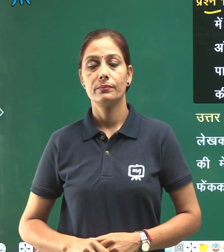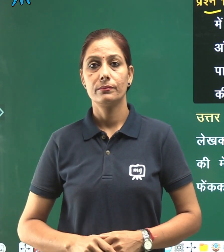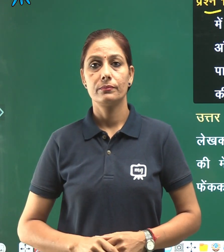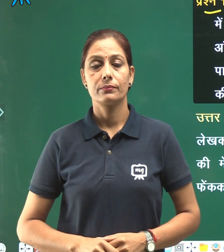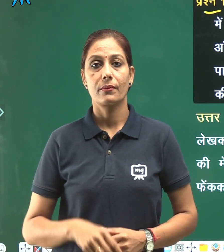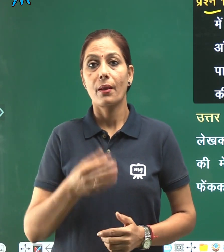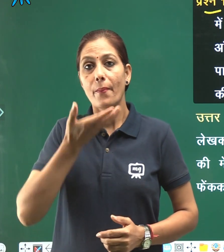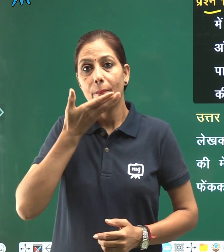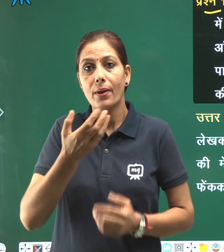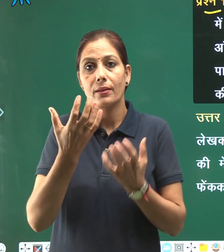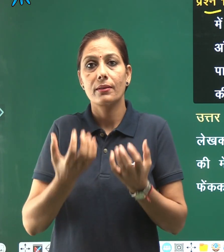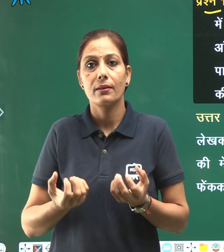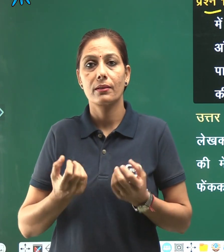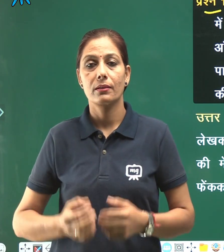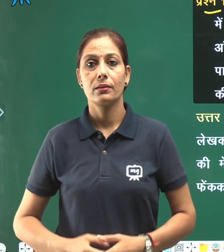पानी दे